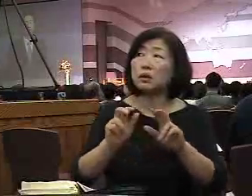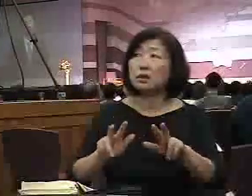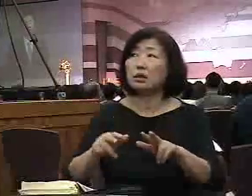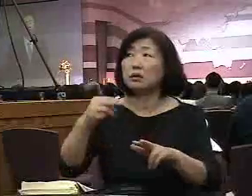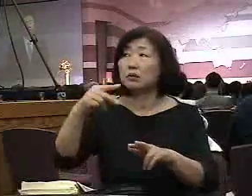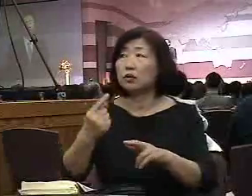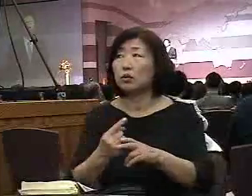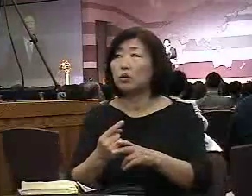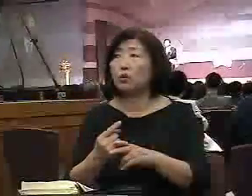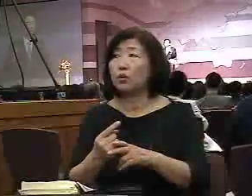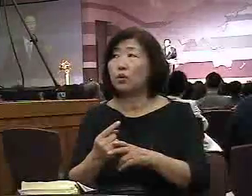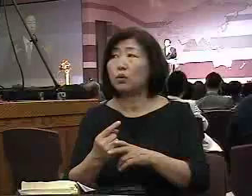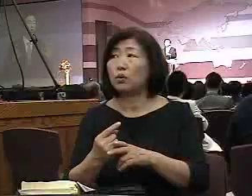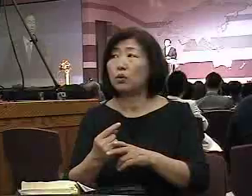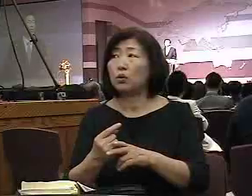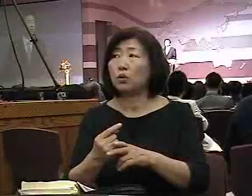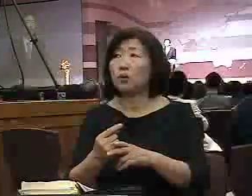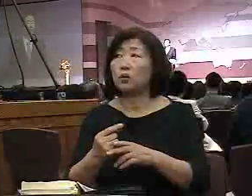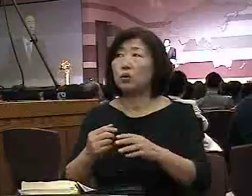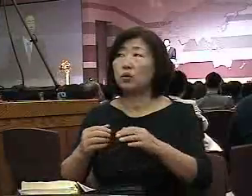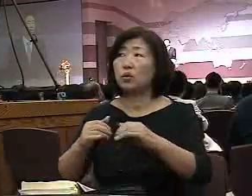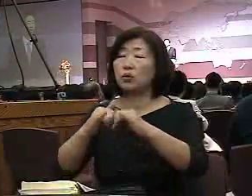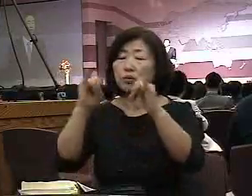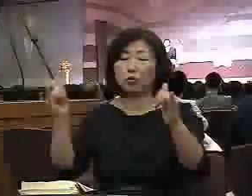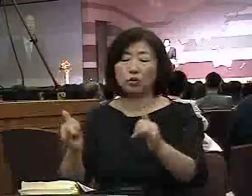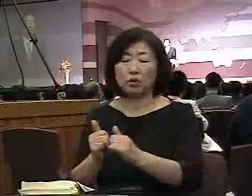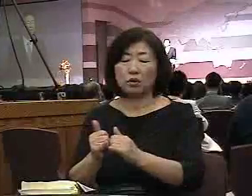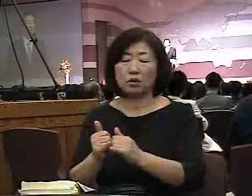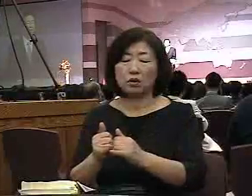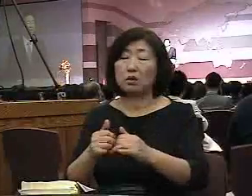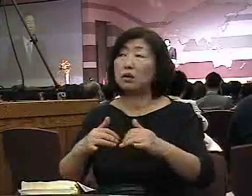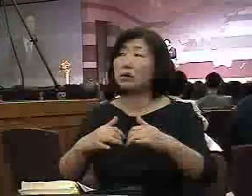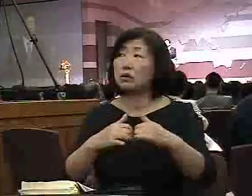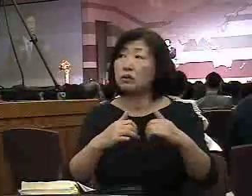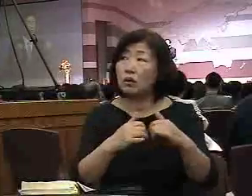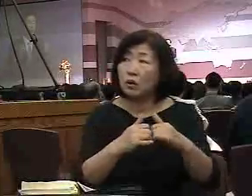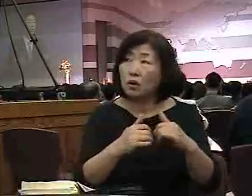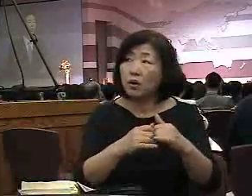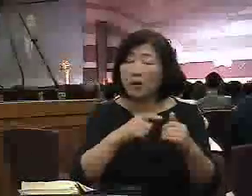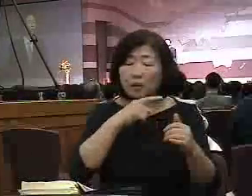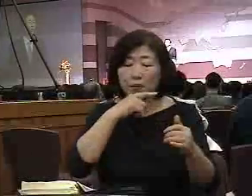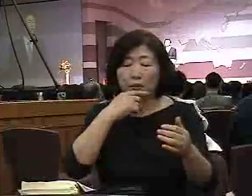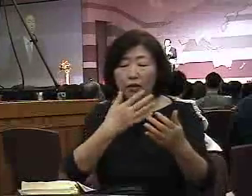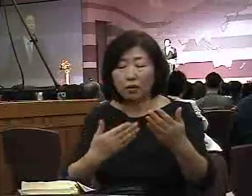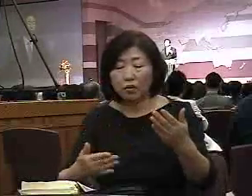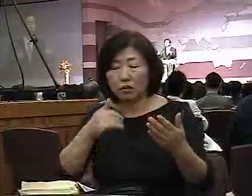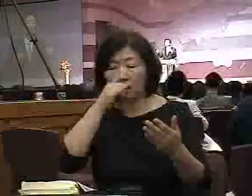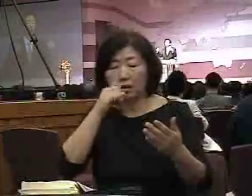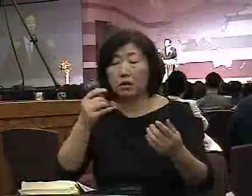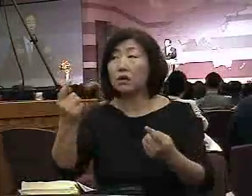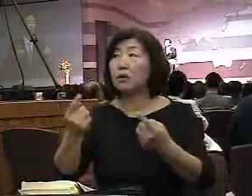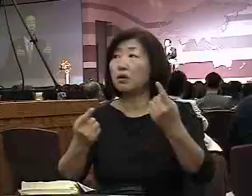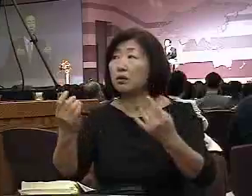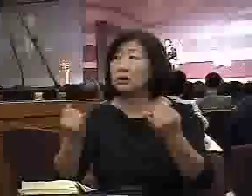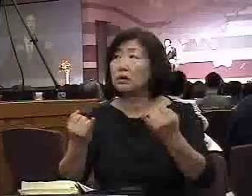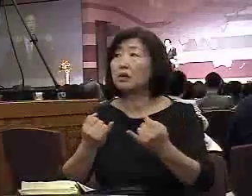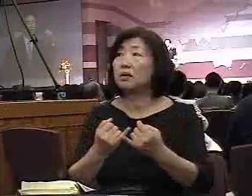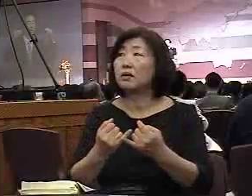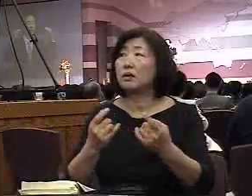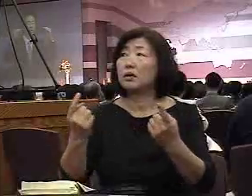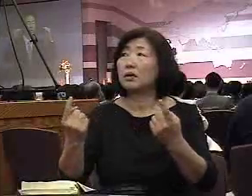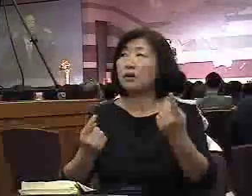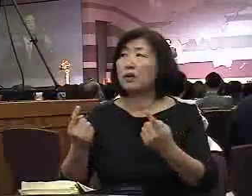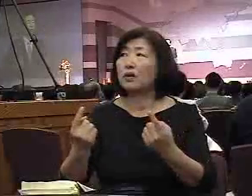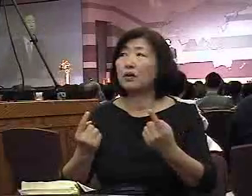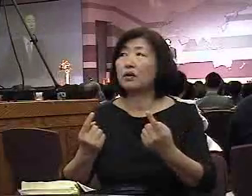않습니까? 엄청난 민족 간의 전쟁과 피를 흘리는, 서로 형제 민족이에요. 그런데 서로 죽이고 죽이는,